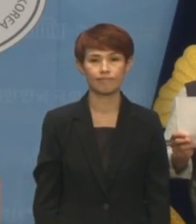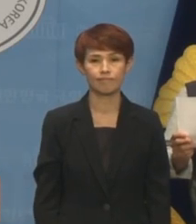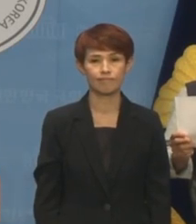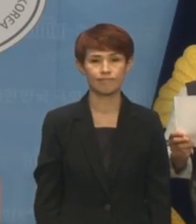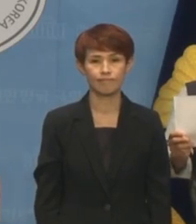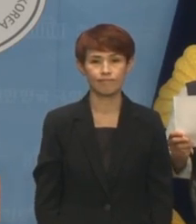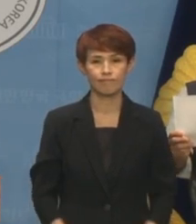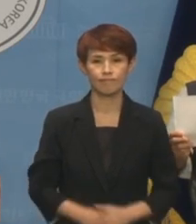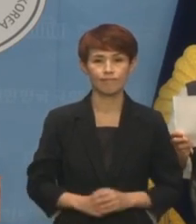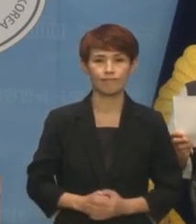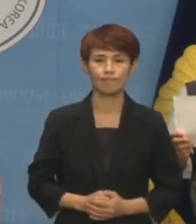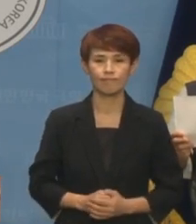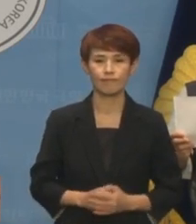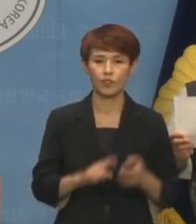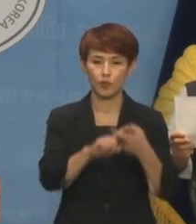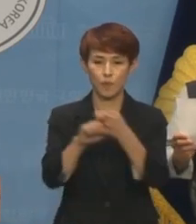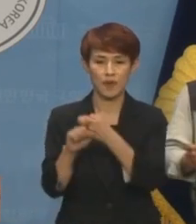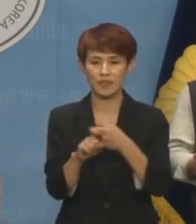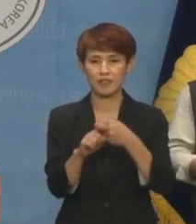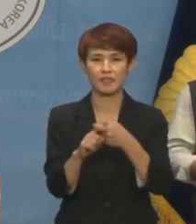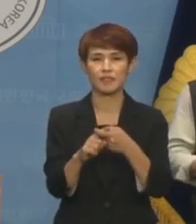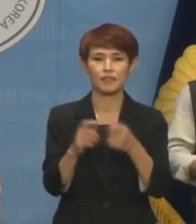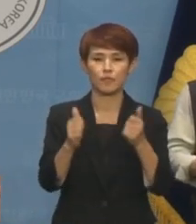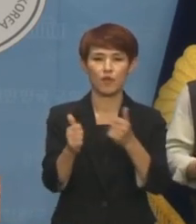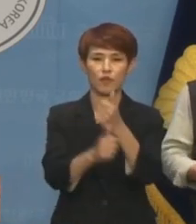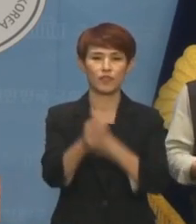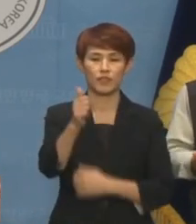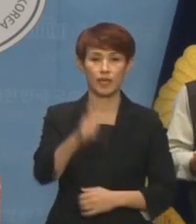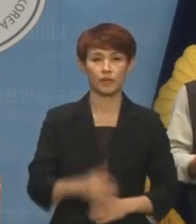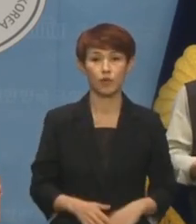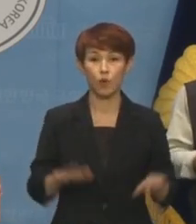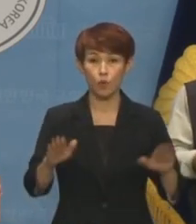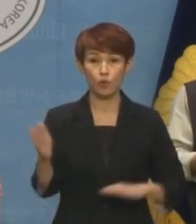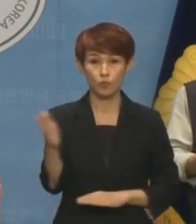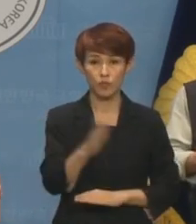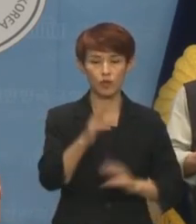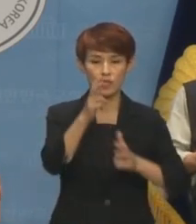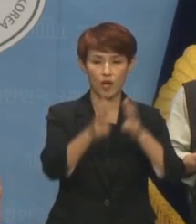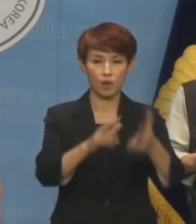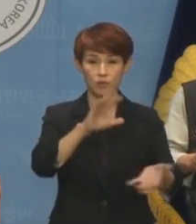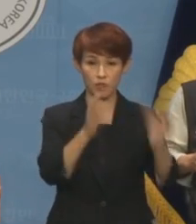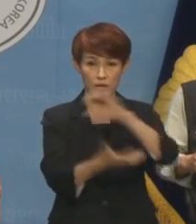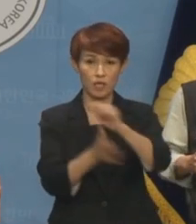네, 기후정의동맹 집행위원장 정록입니다. 오늘부터